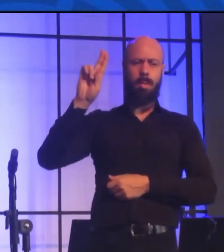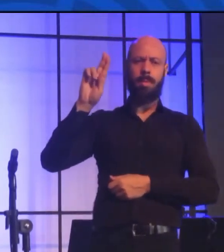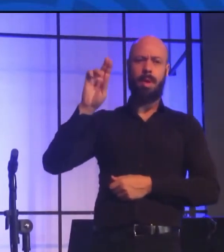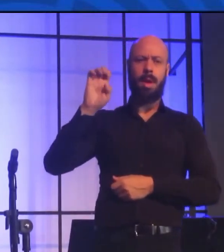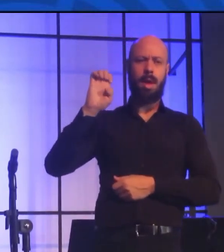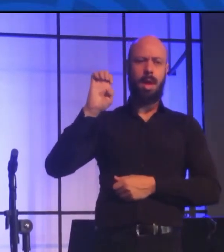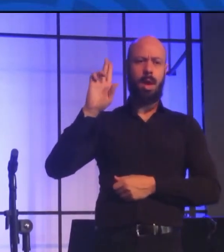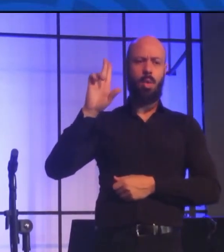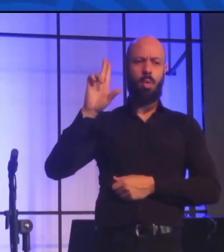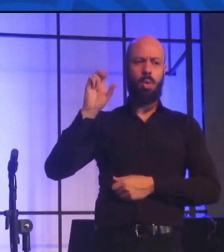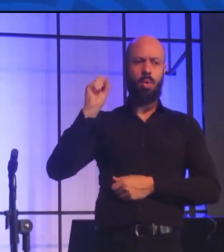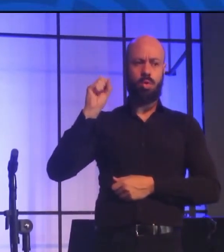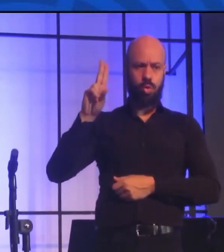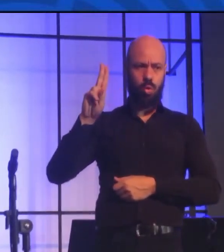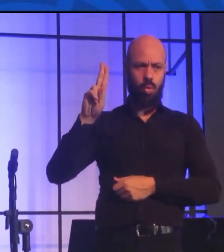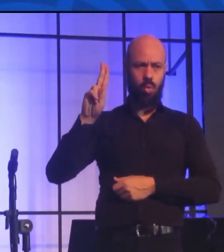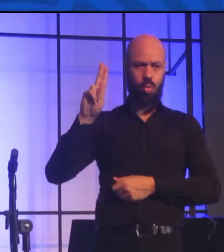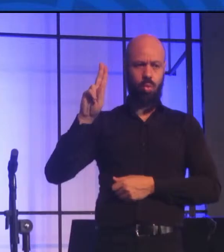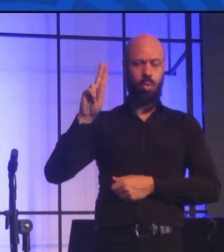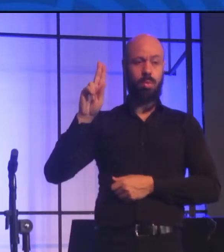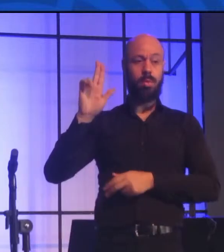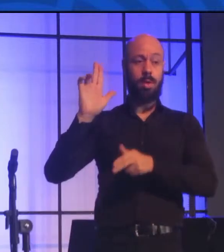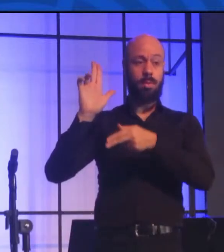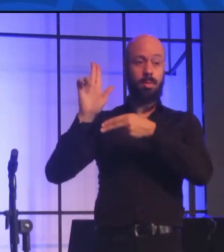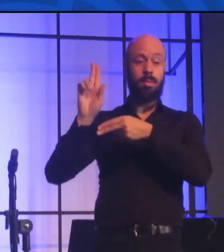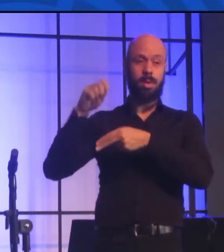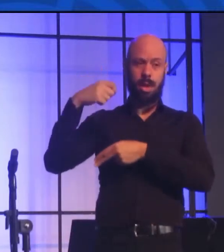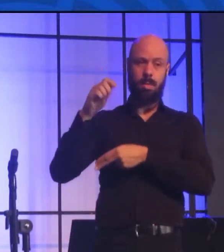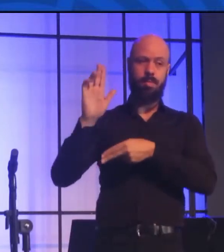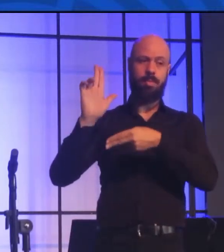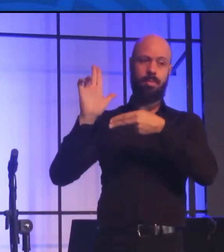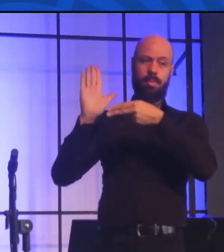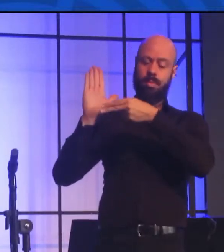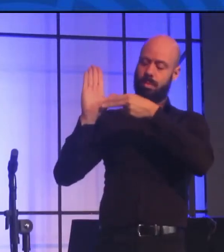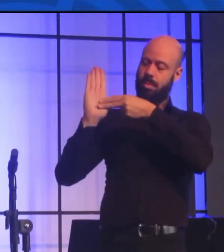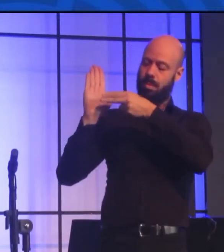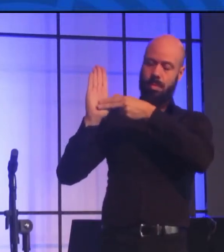mar que você não pode passar, Ele é o Deus que abre o mar.